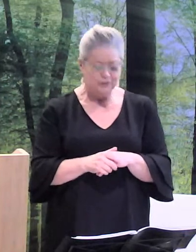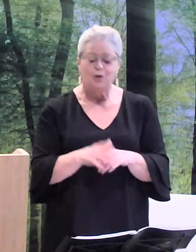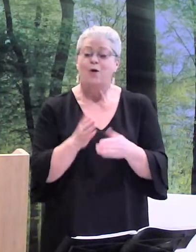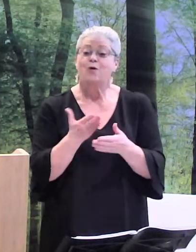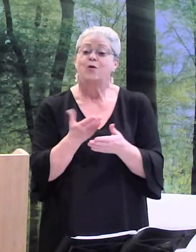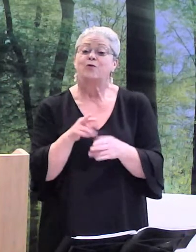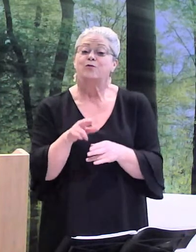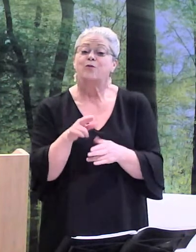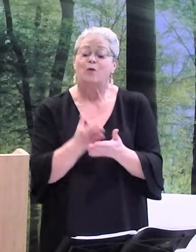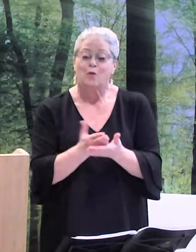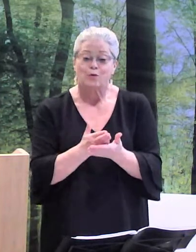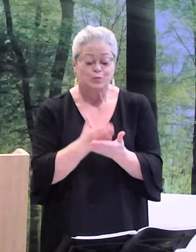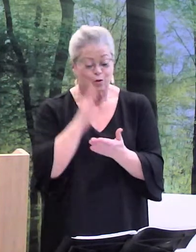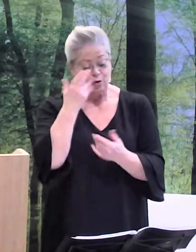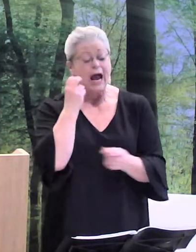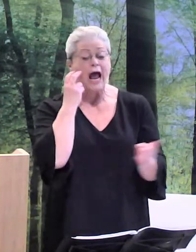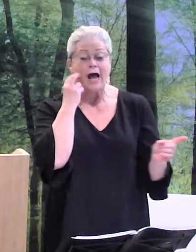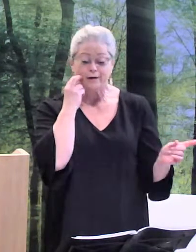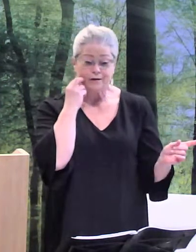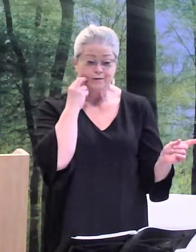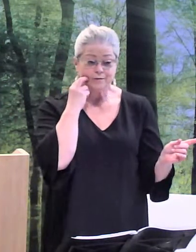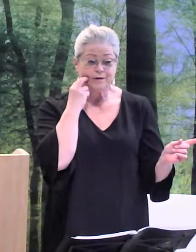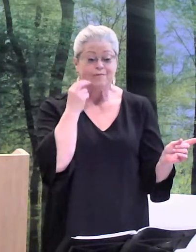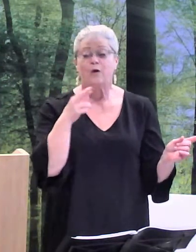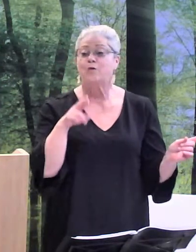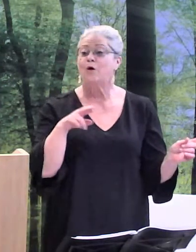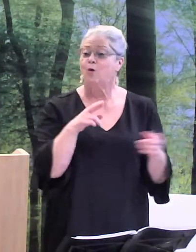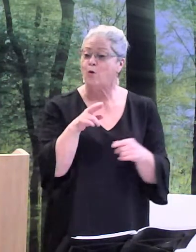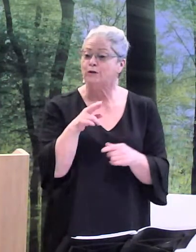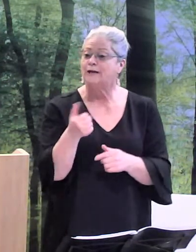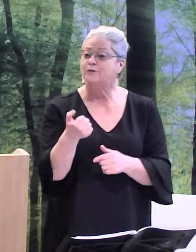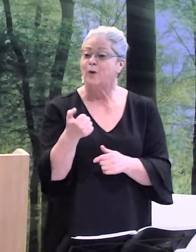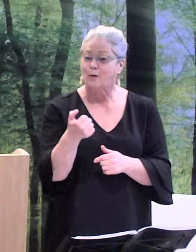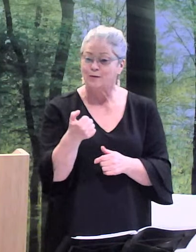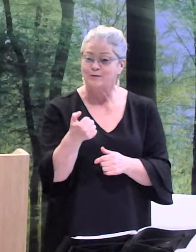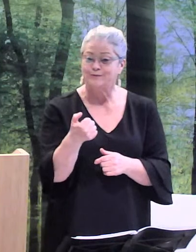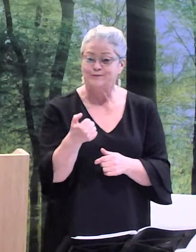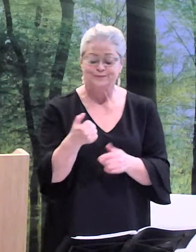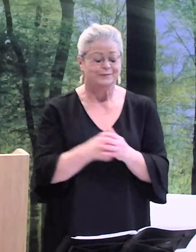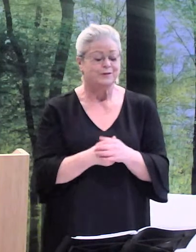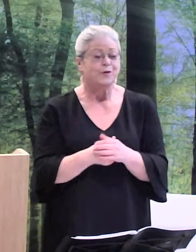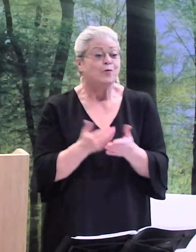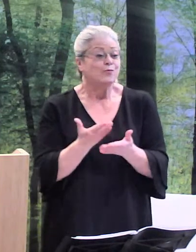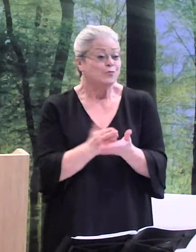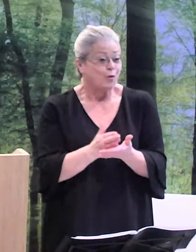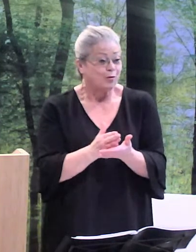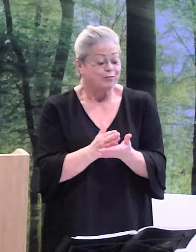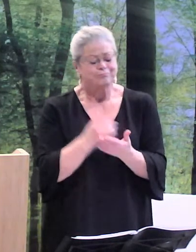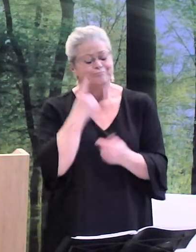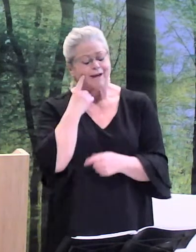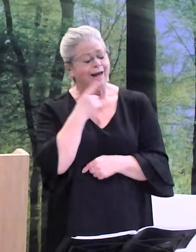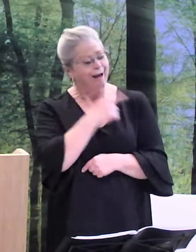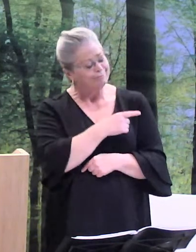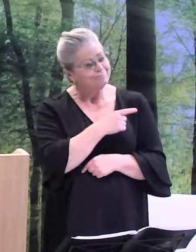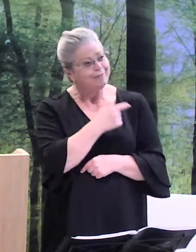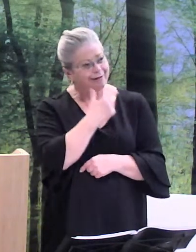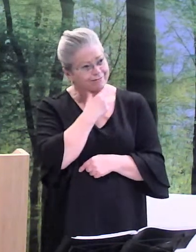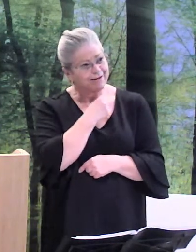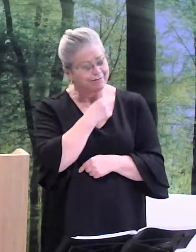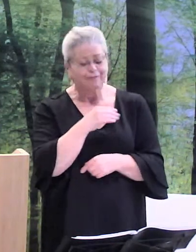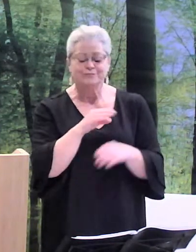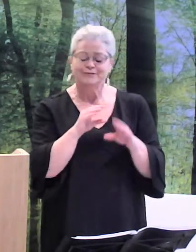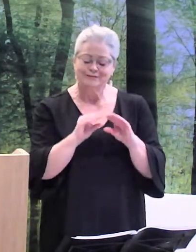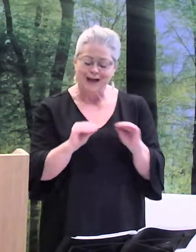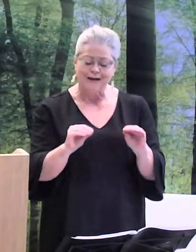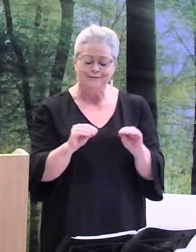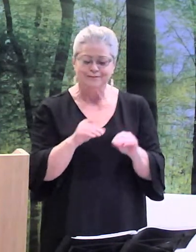De tolk Roosje kende Henri van Rosa Saron. De tolk zag in hem een lieve, zachte